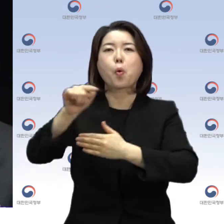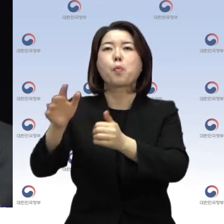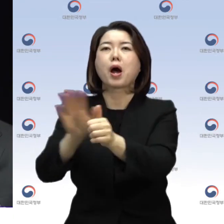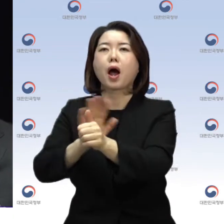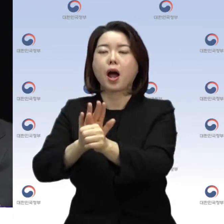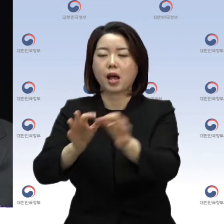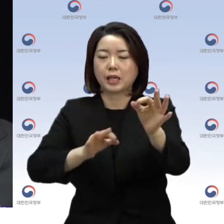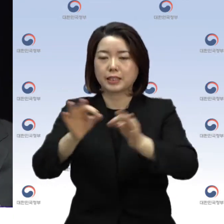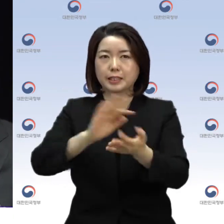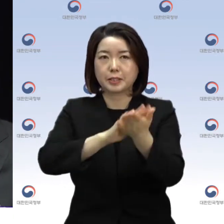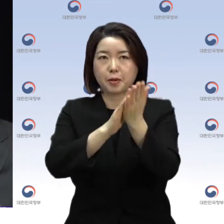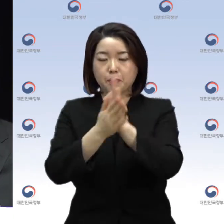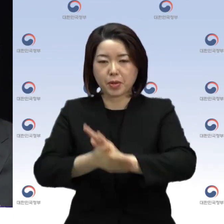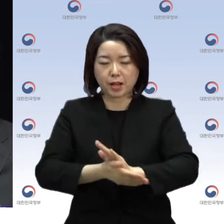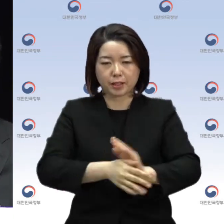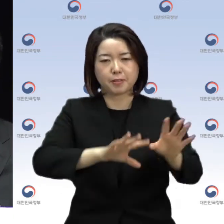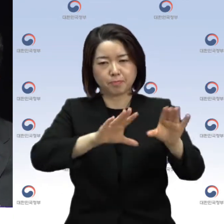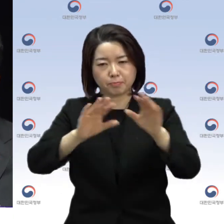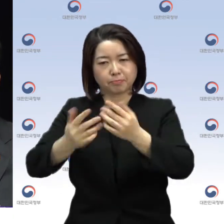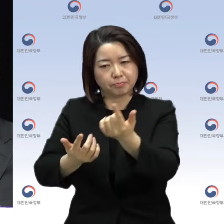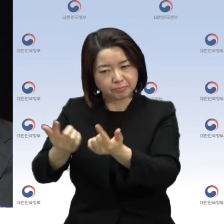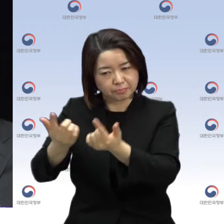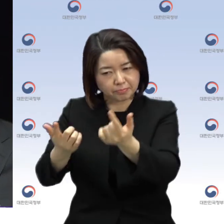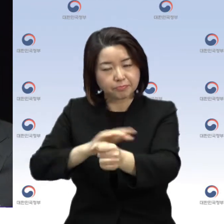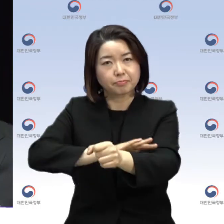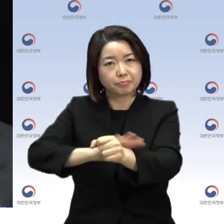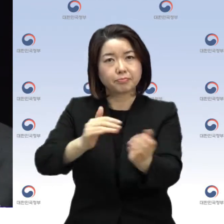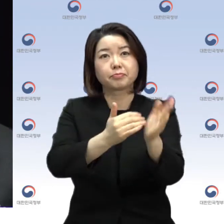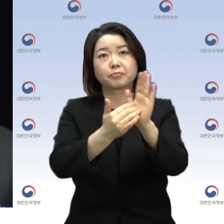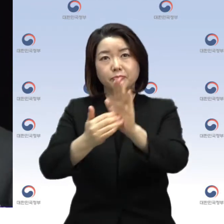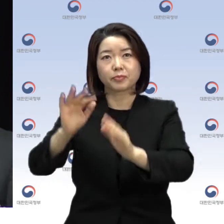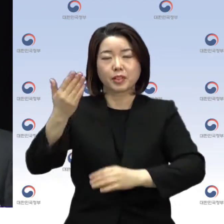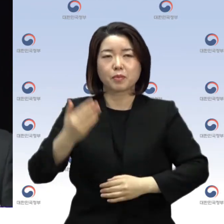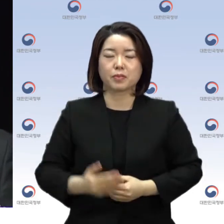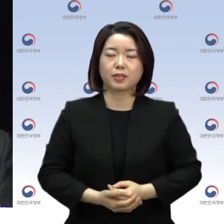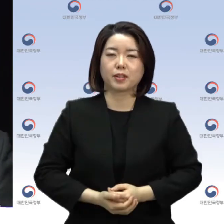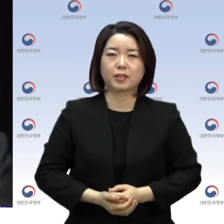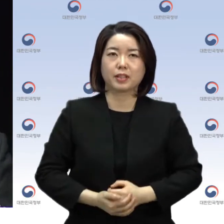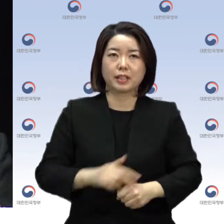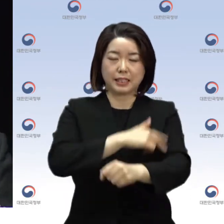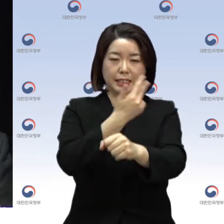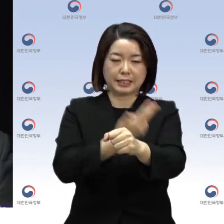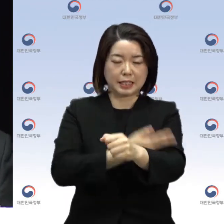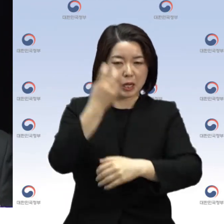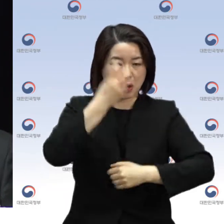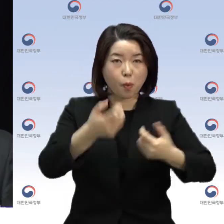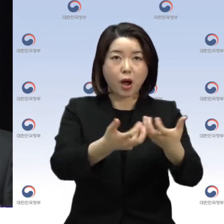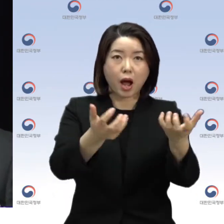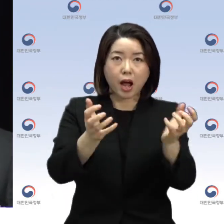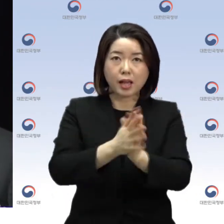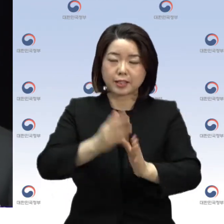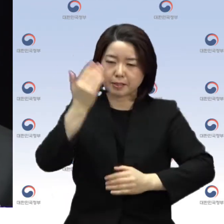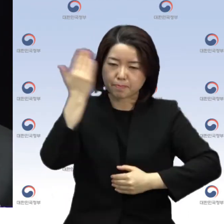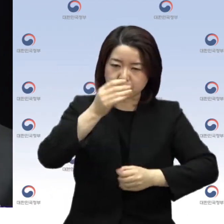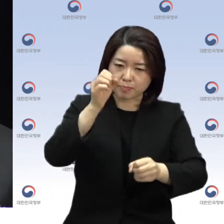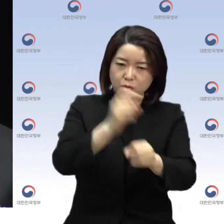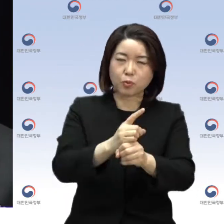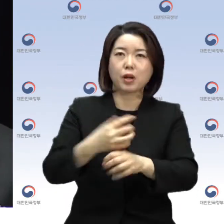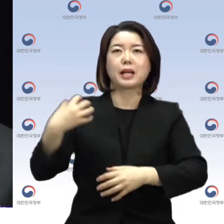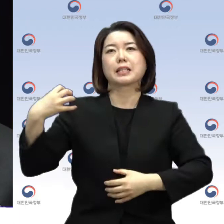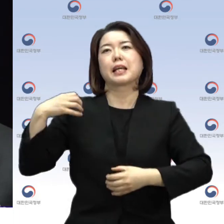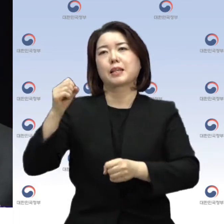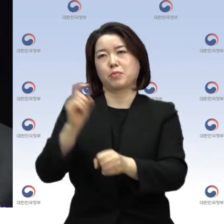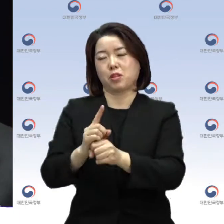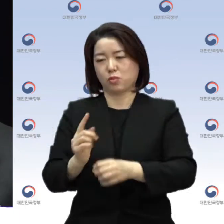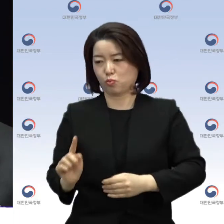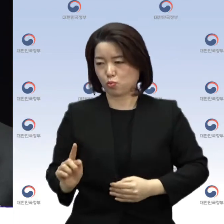시장의 변화에 유연하게 대응하도록 하겠습니다. 저작권 관리단체의 투명성과 책임성을